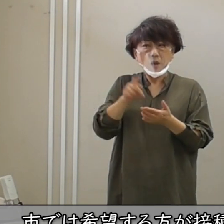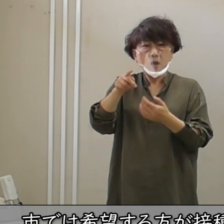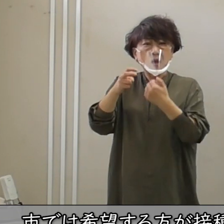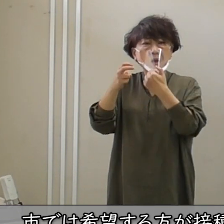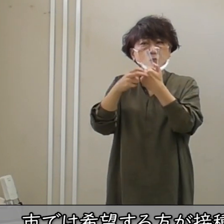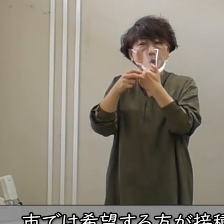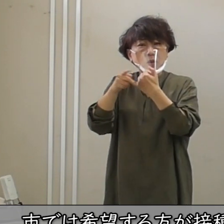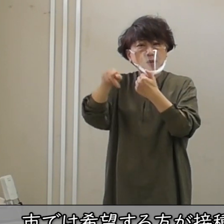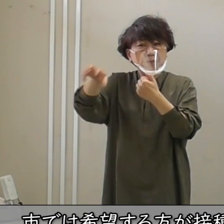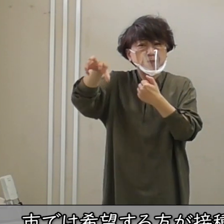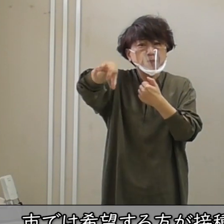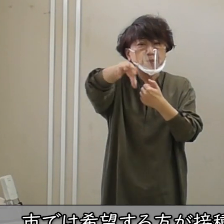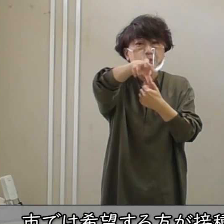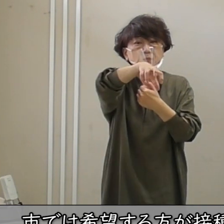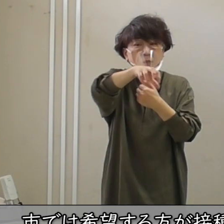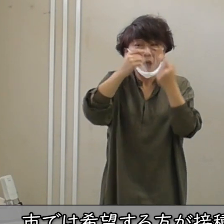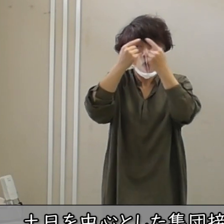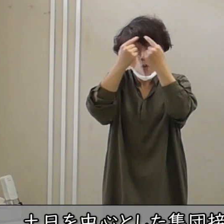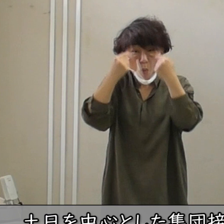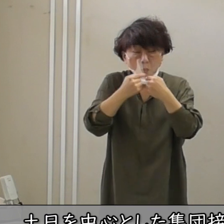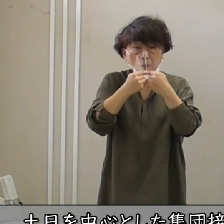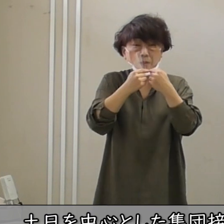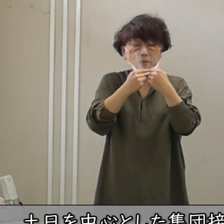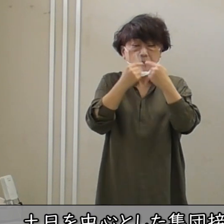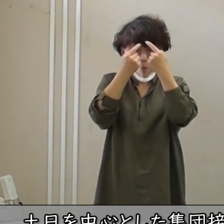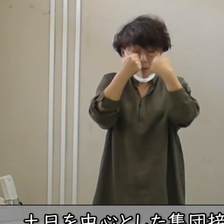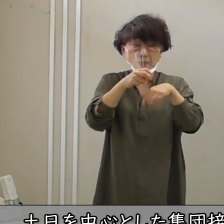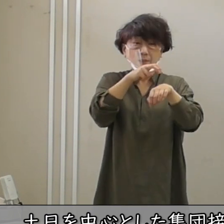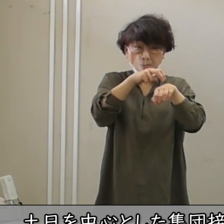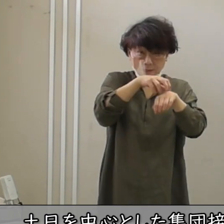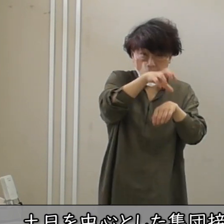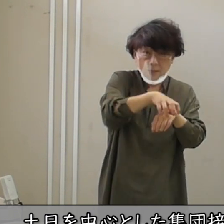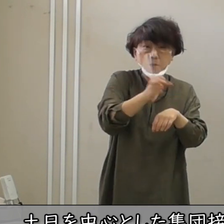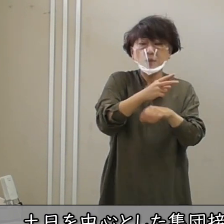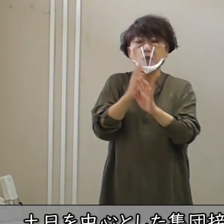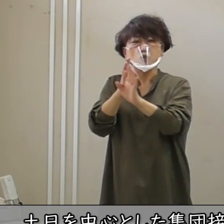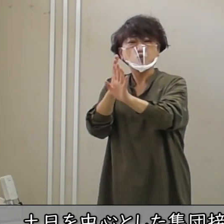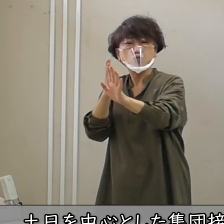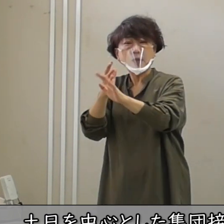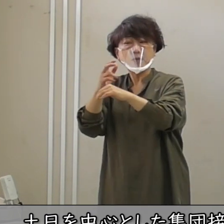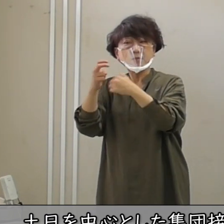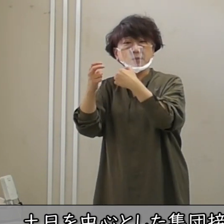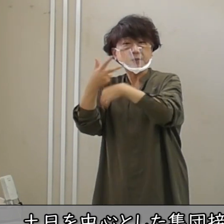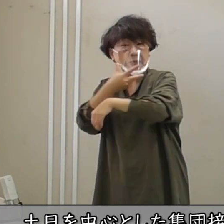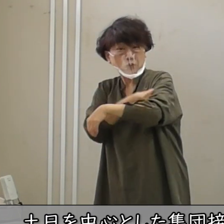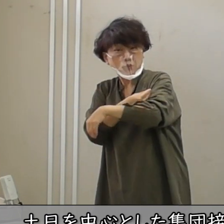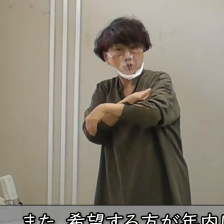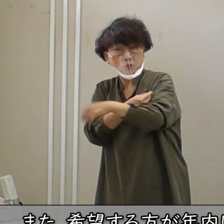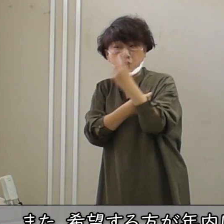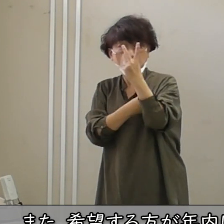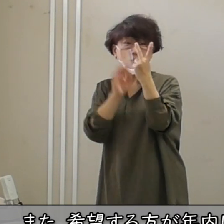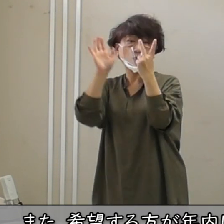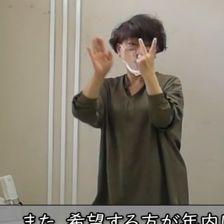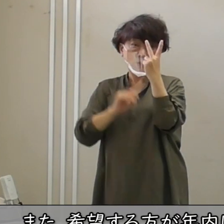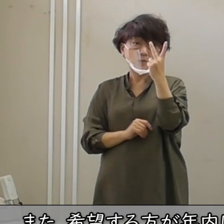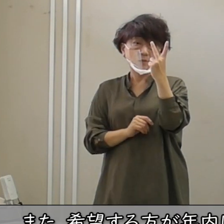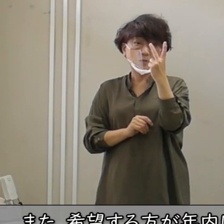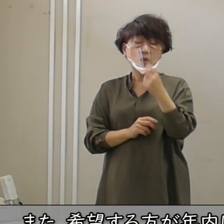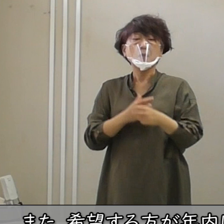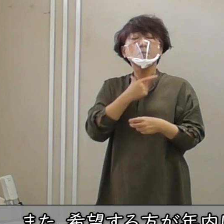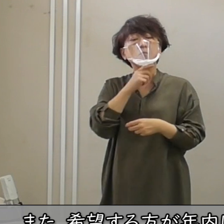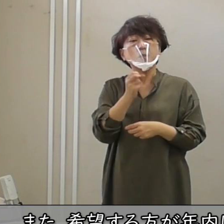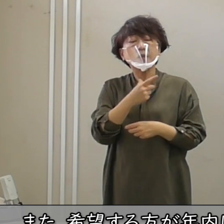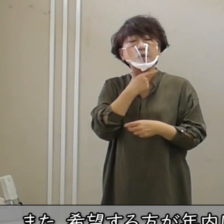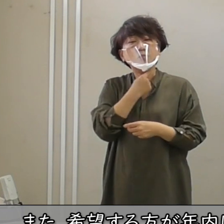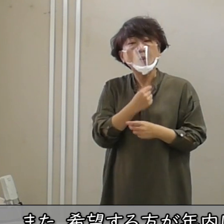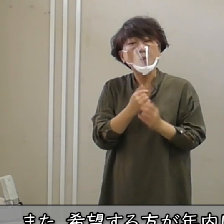を中心とした個別接種と土日を中心とした集団接種を今実施しています。また希望する方が